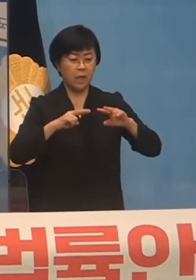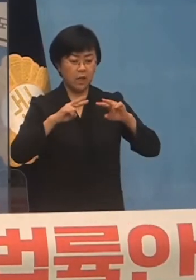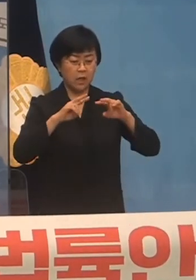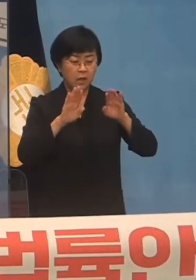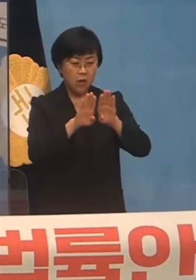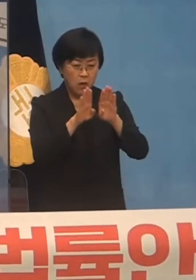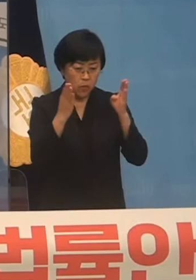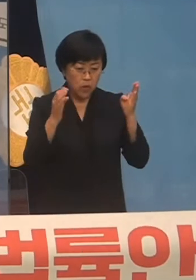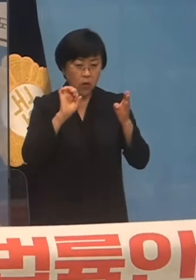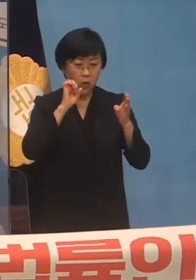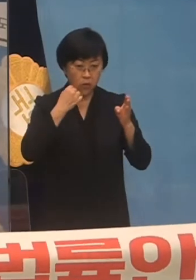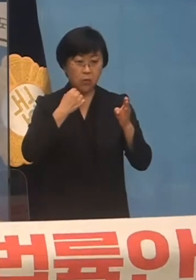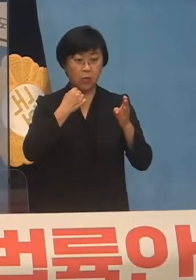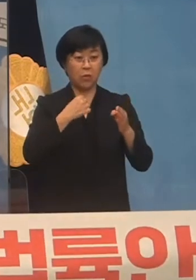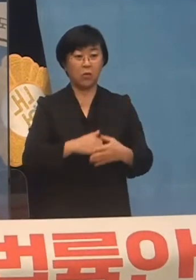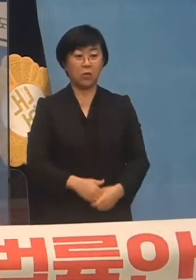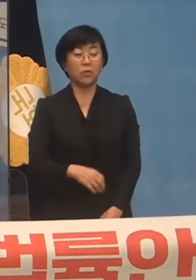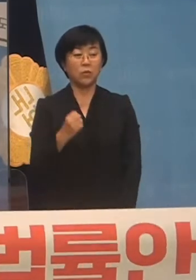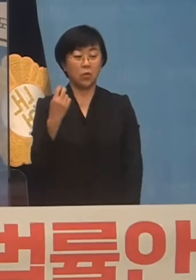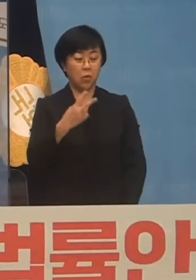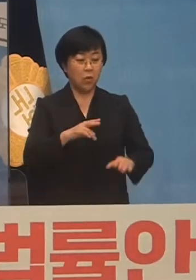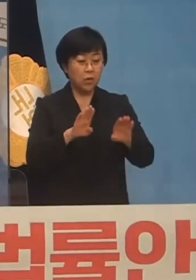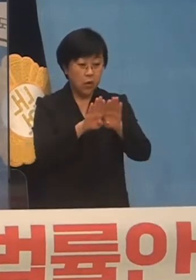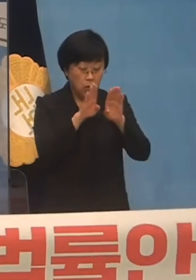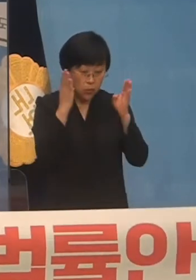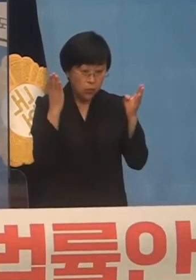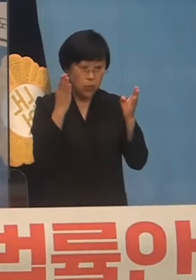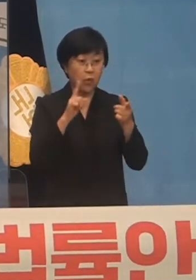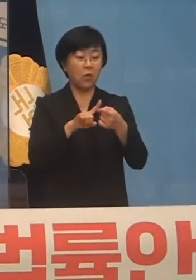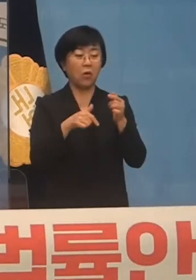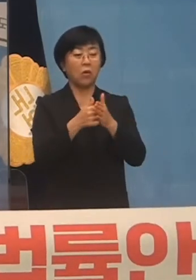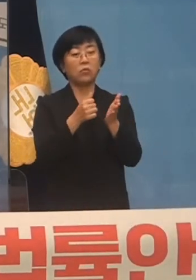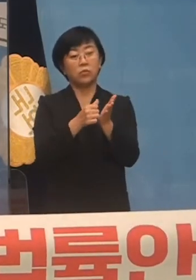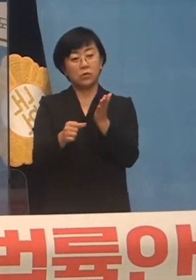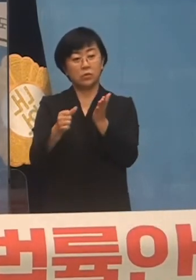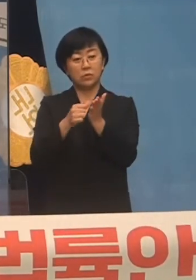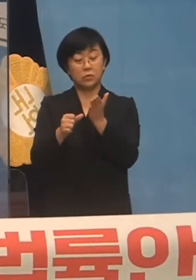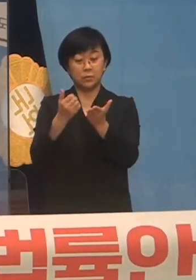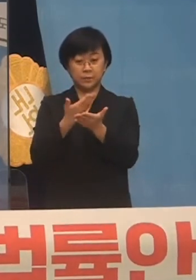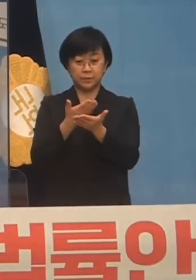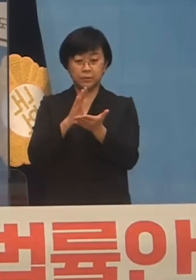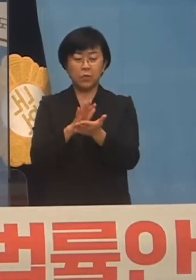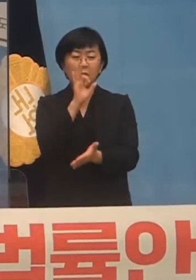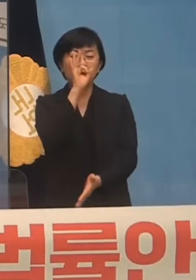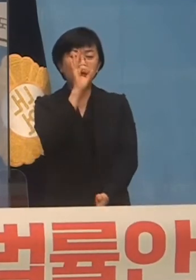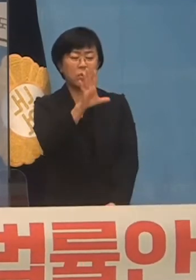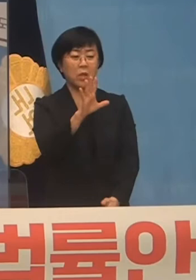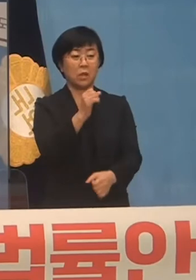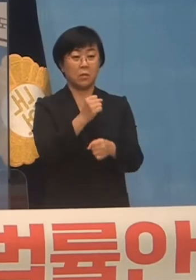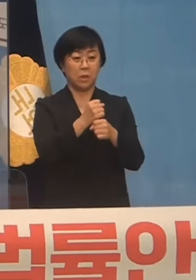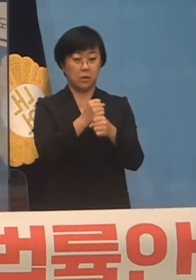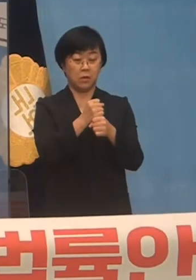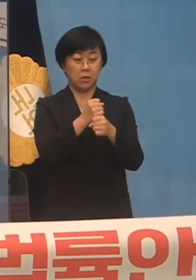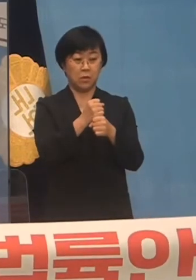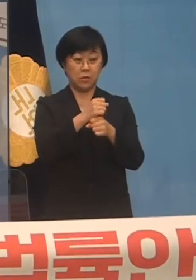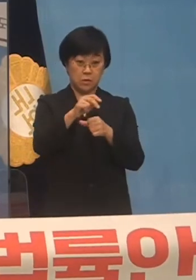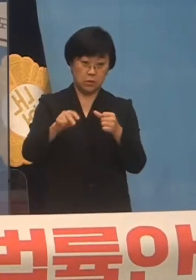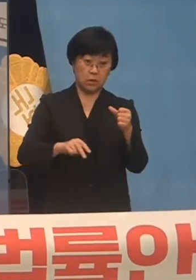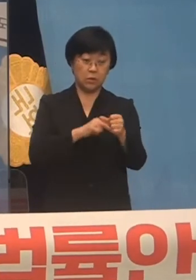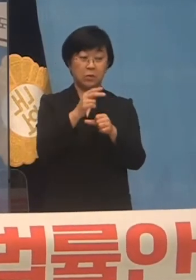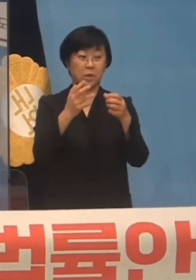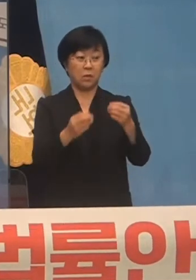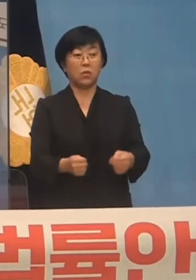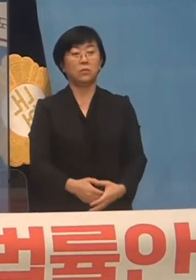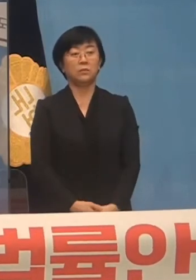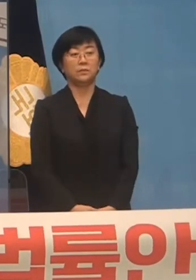어려운 경우가 대다수고 또 분해를 한다 해도 부품 자체가 수리가 불가능하도록 설계된 경우도